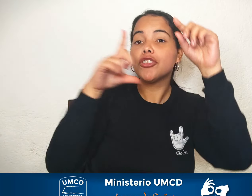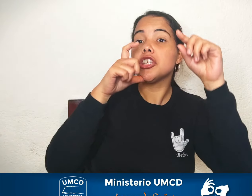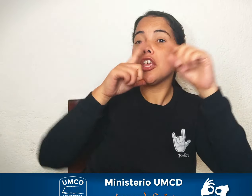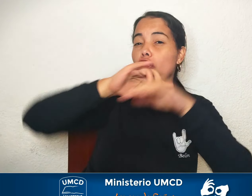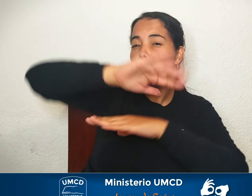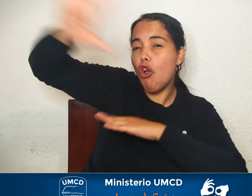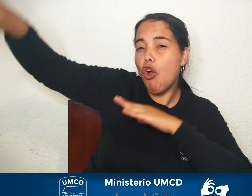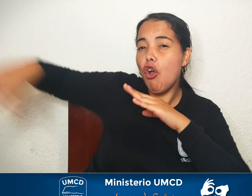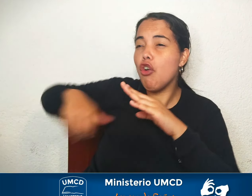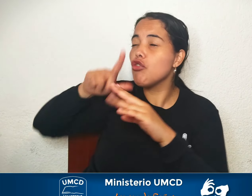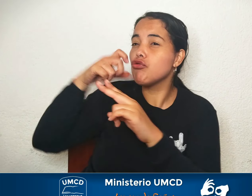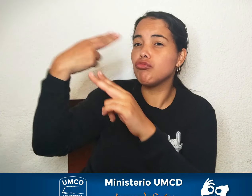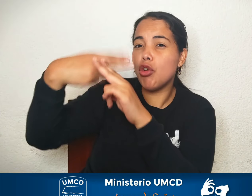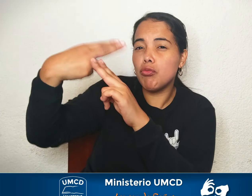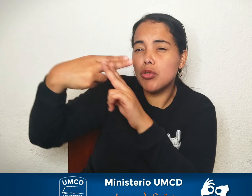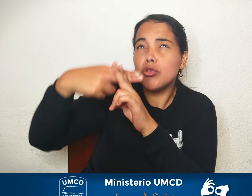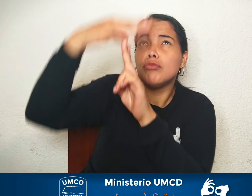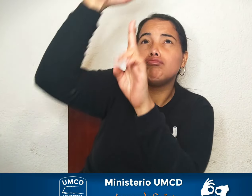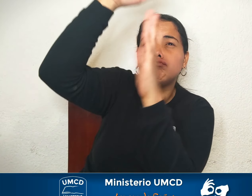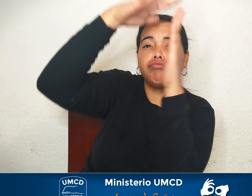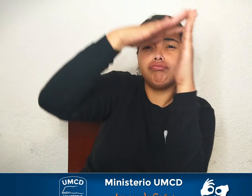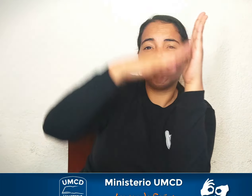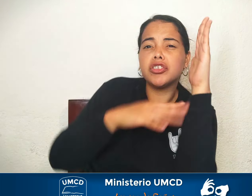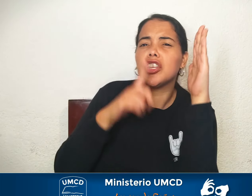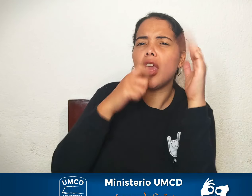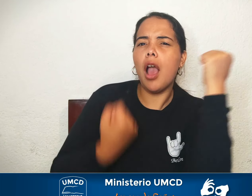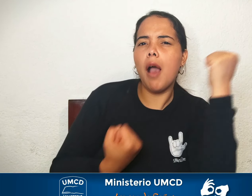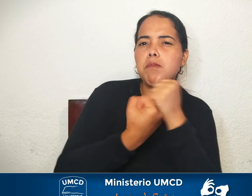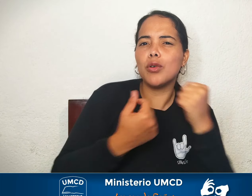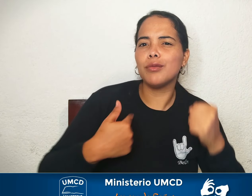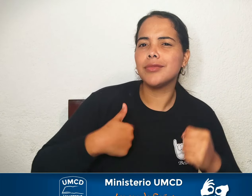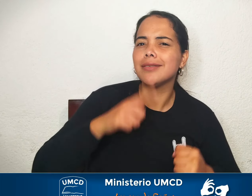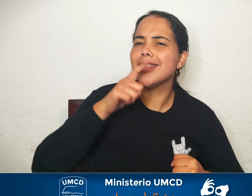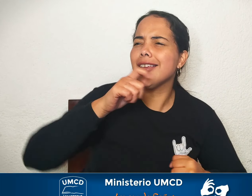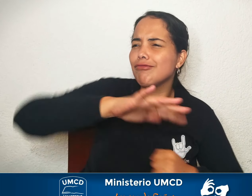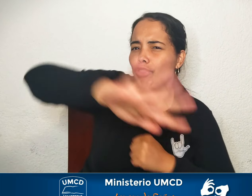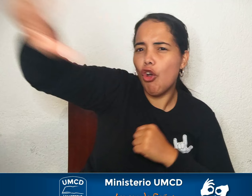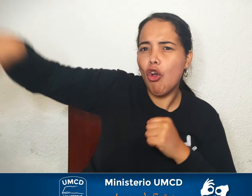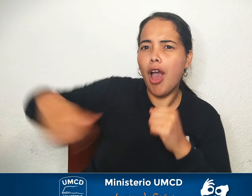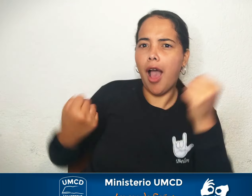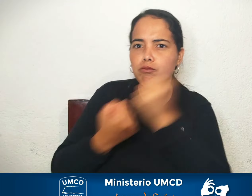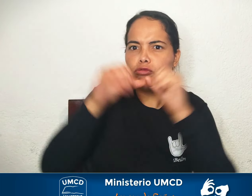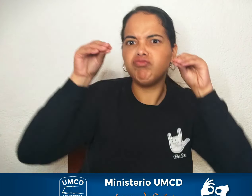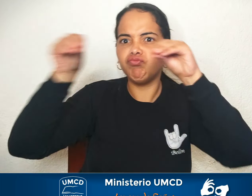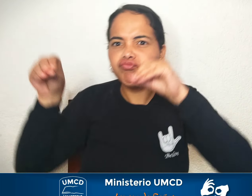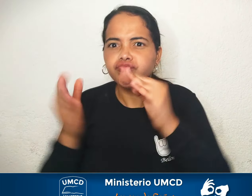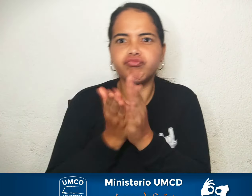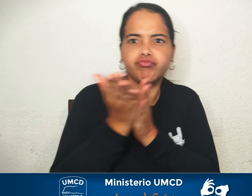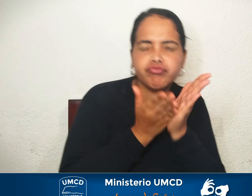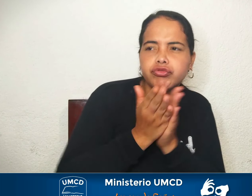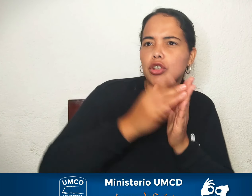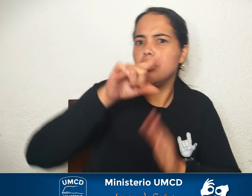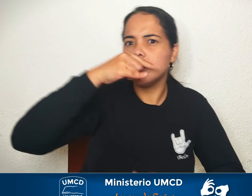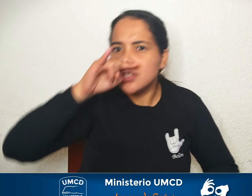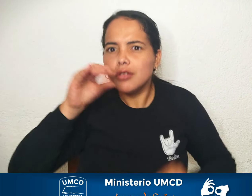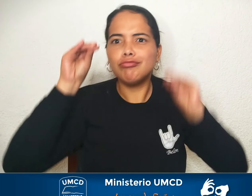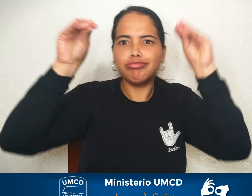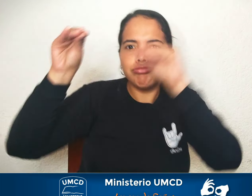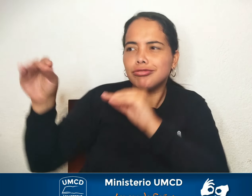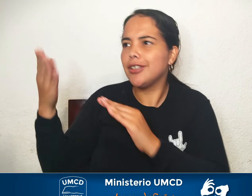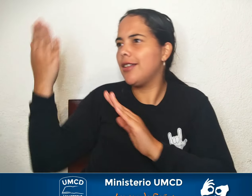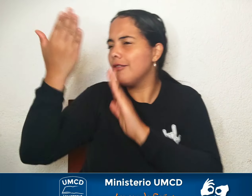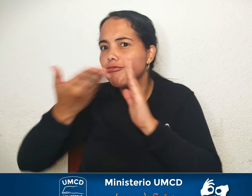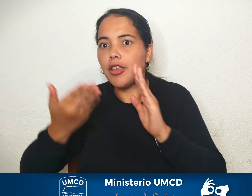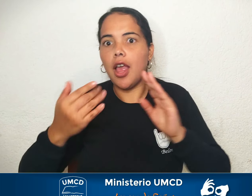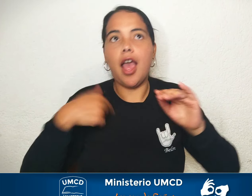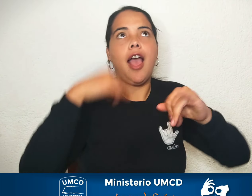nos use. Dios quiere usar a cada creyente para edificar la vida de otras personas. Y usted puede ser esa